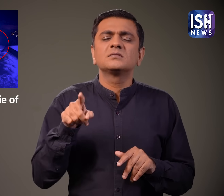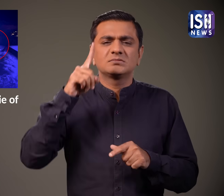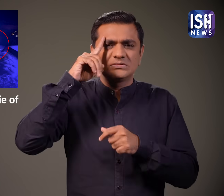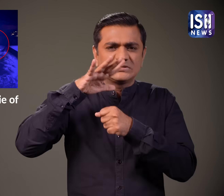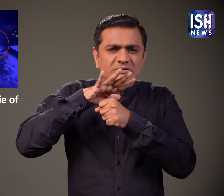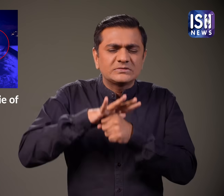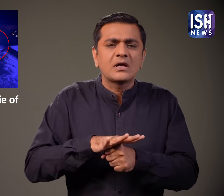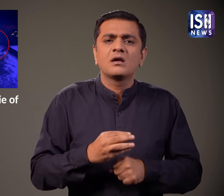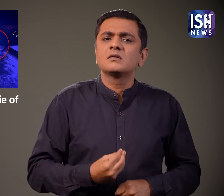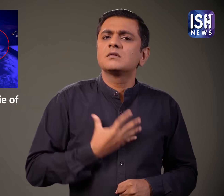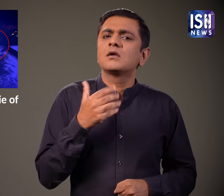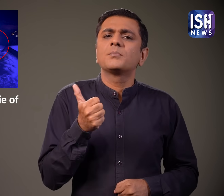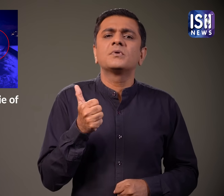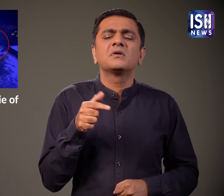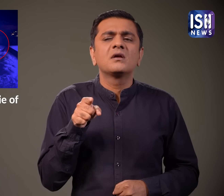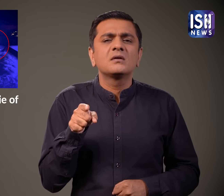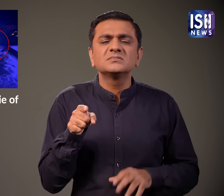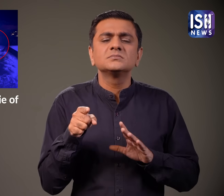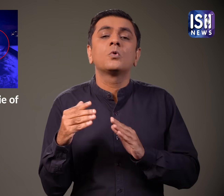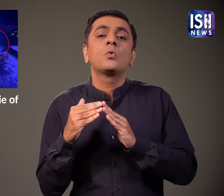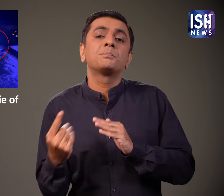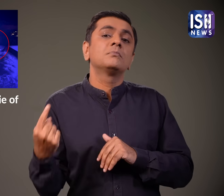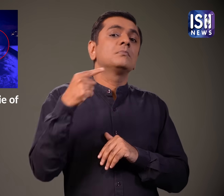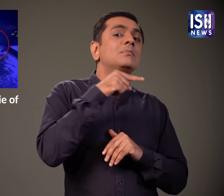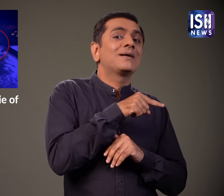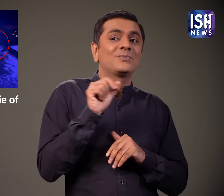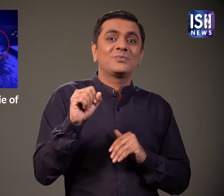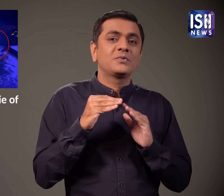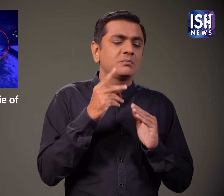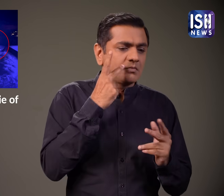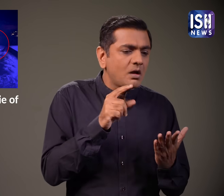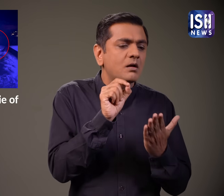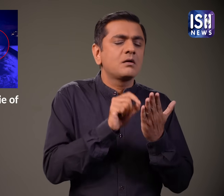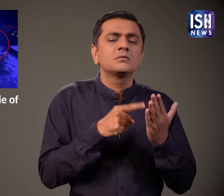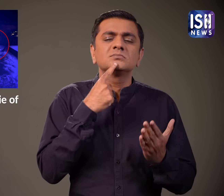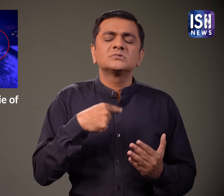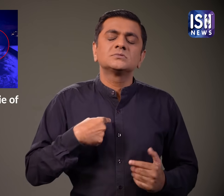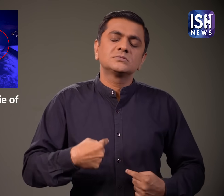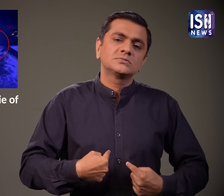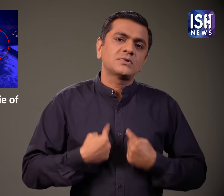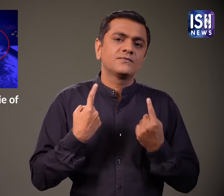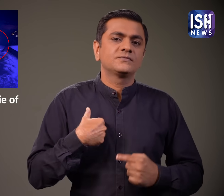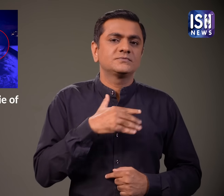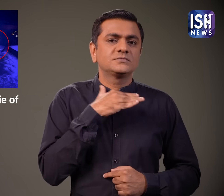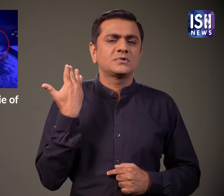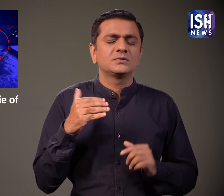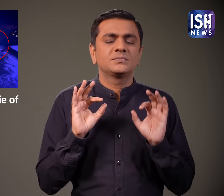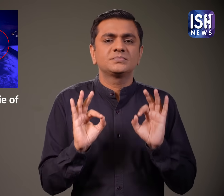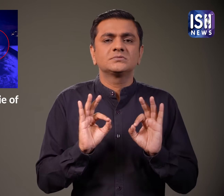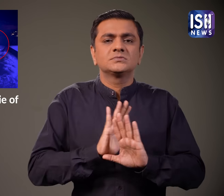ली तनावग्रस थे और पुलिस को घर पर एक सूसाइट नोट मिला जिसमें उन्होंने कहा कि मर जाना भेतर है